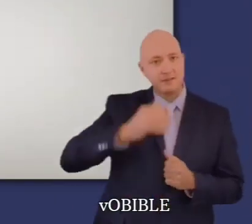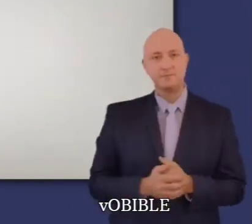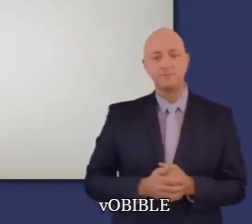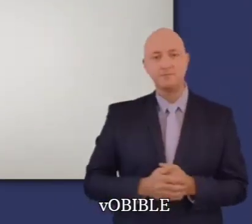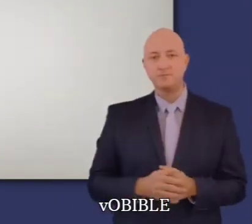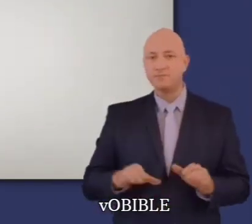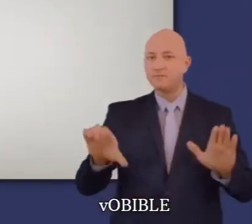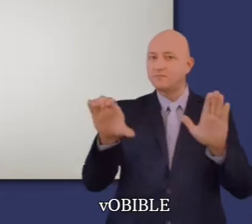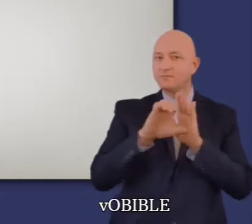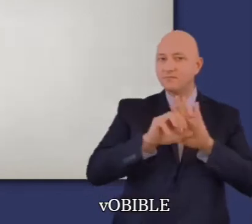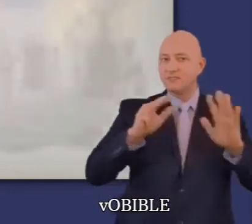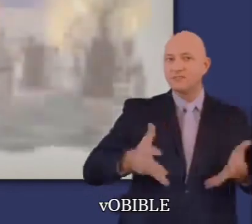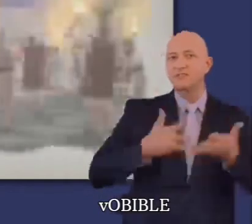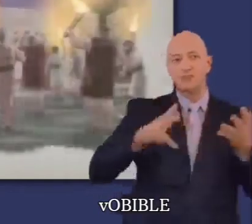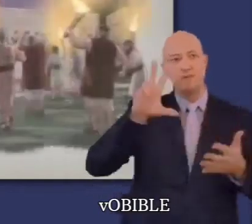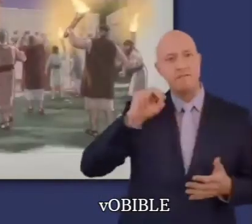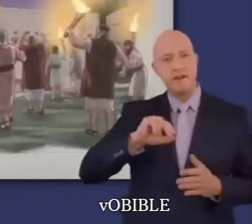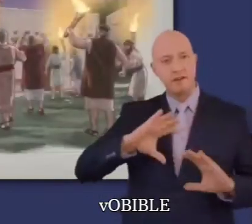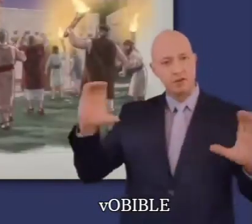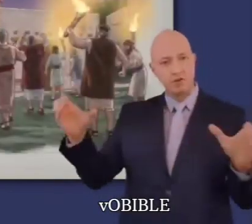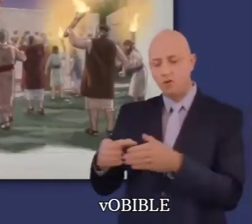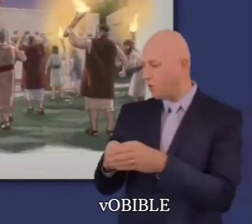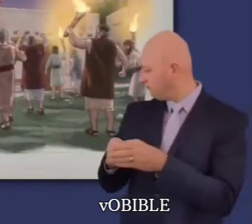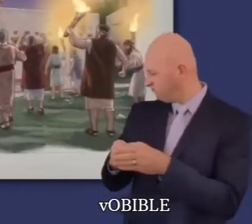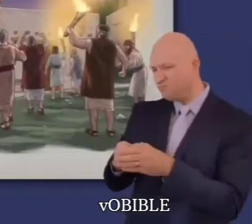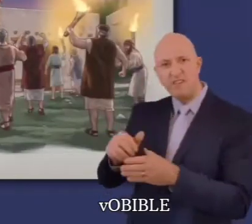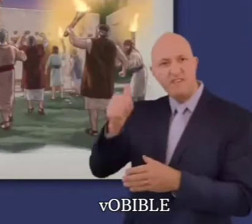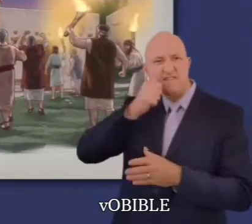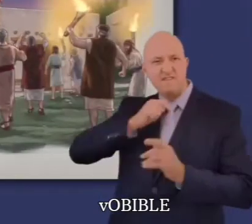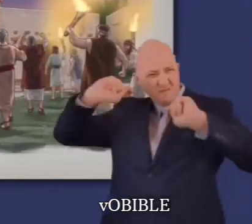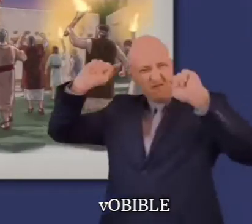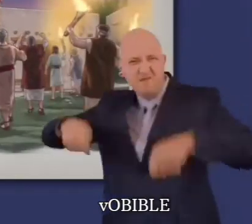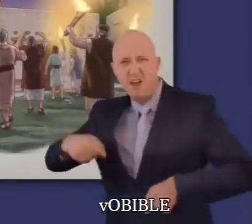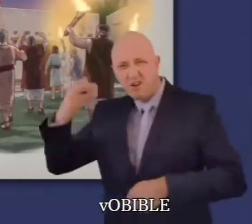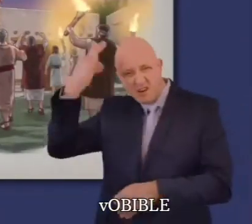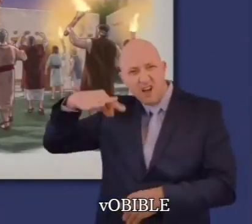lui servir de prêtre alors qu'il n'est pas issu d'une famille de prêtres.